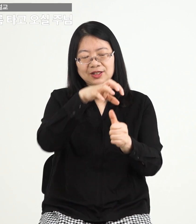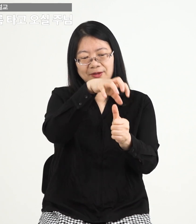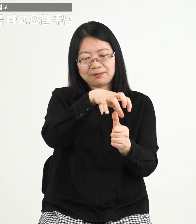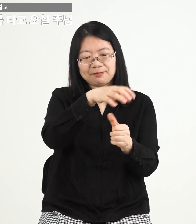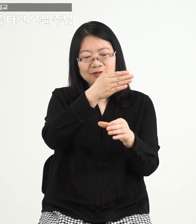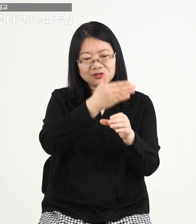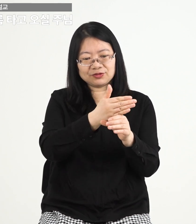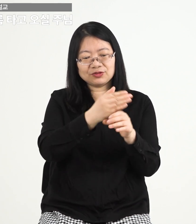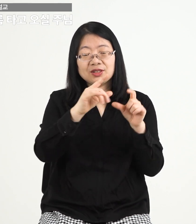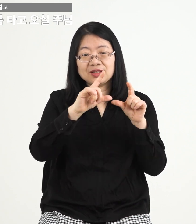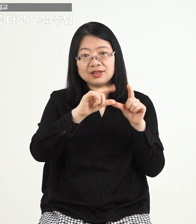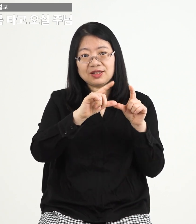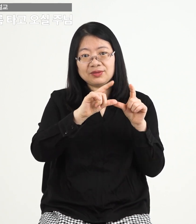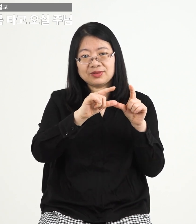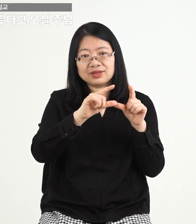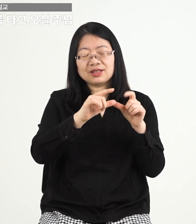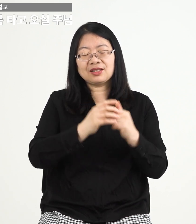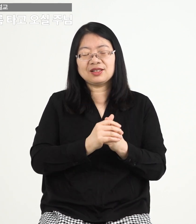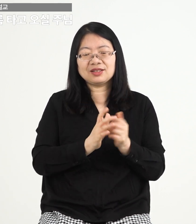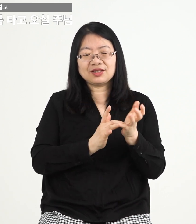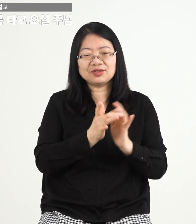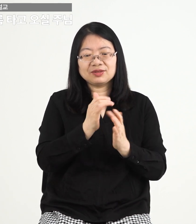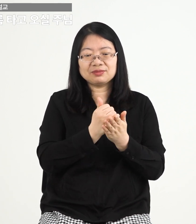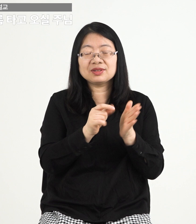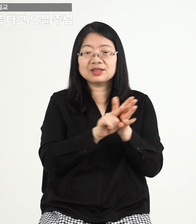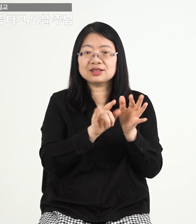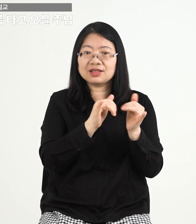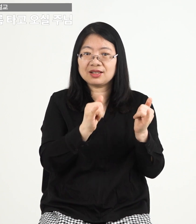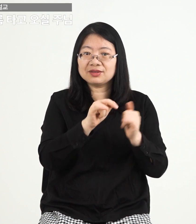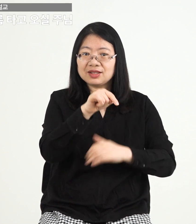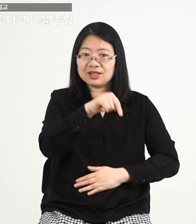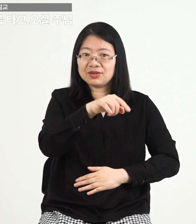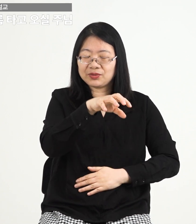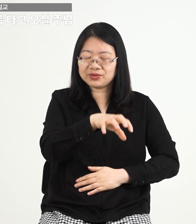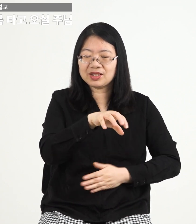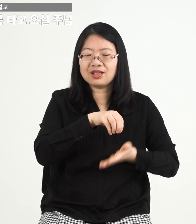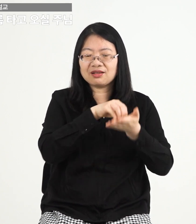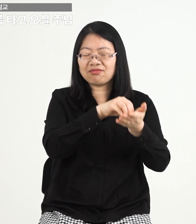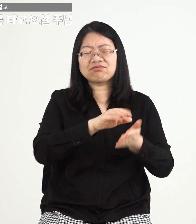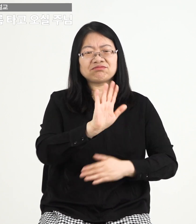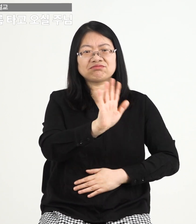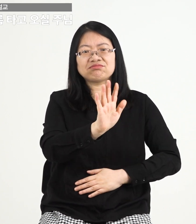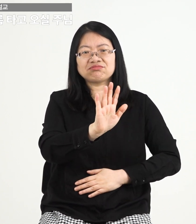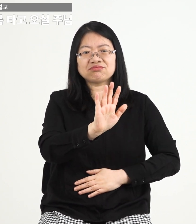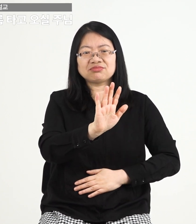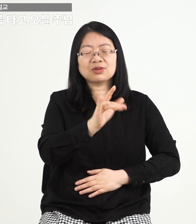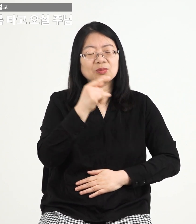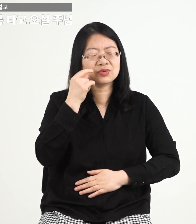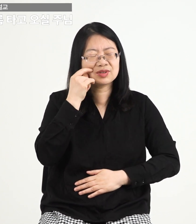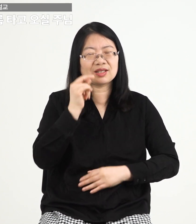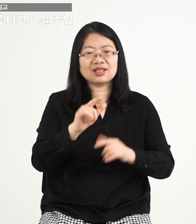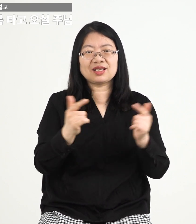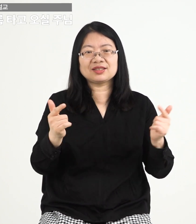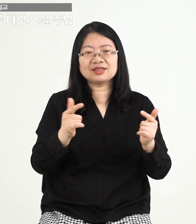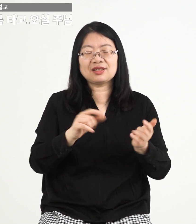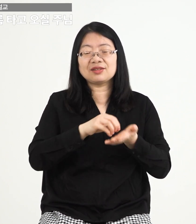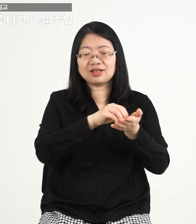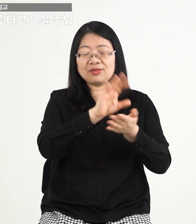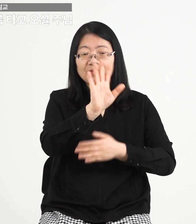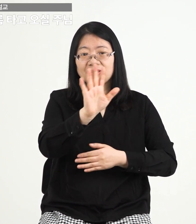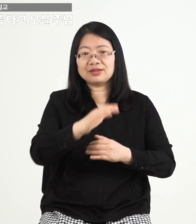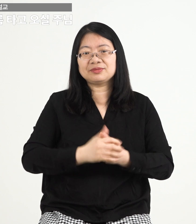그런데 대부분의 그리스도인들이 그 길드에 가입을 안 합니다. 못하는 게 아니라 안